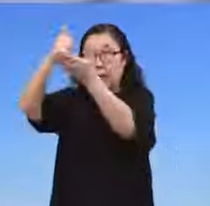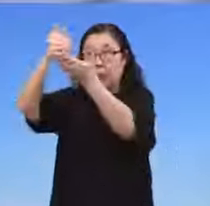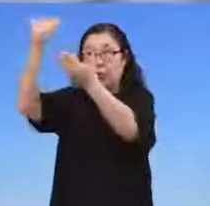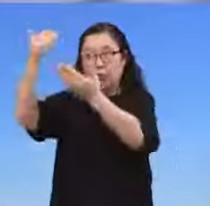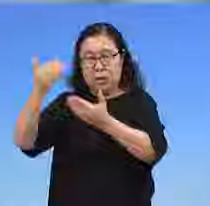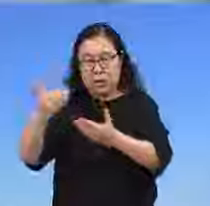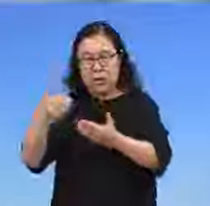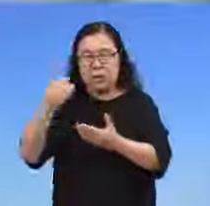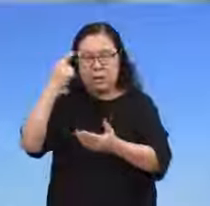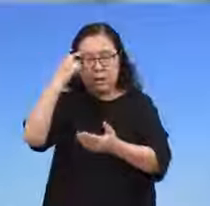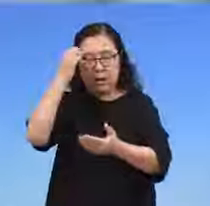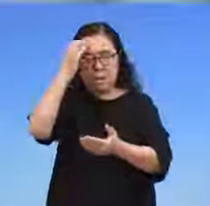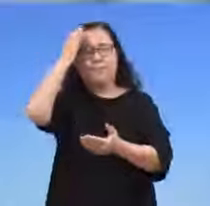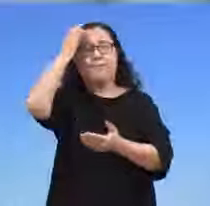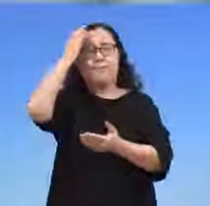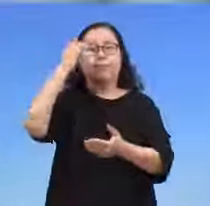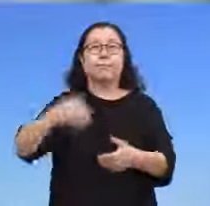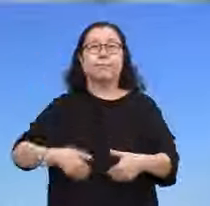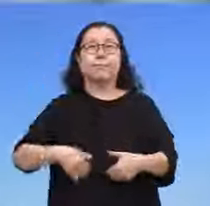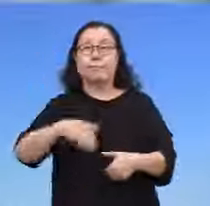걸 인식해야 된다는 겁니다.